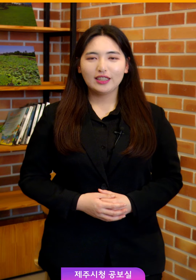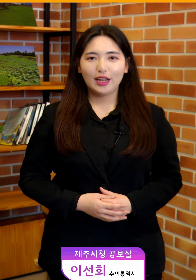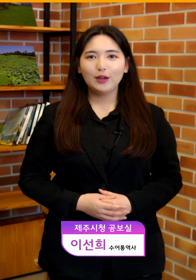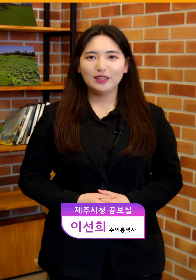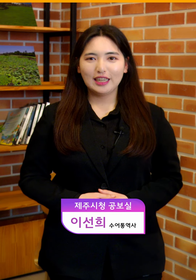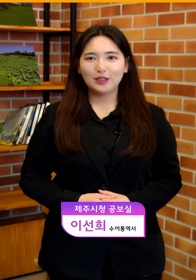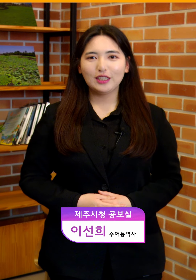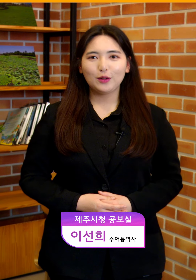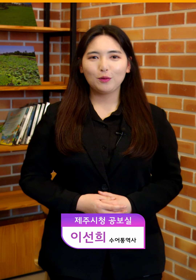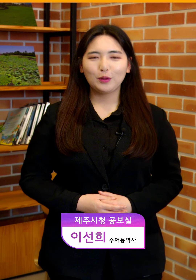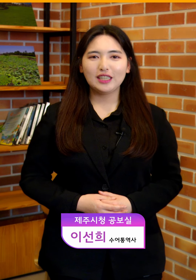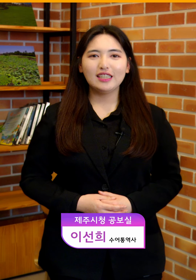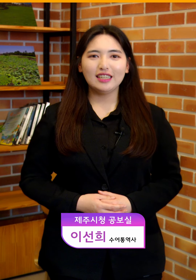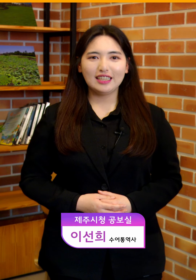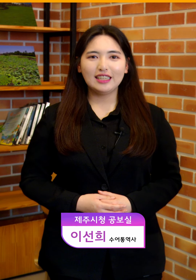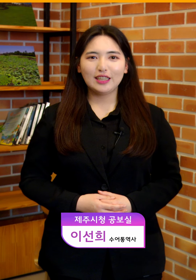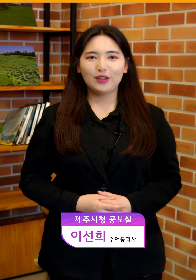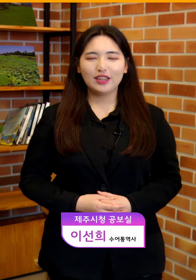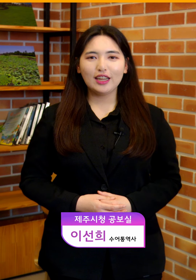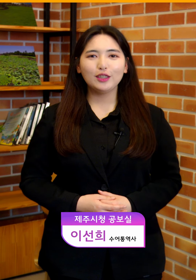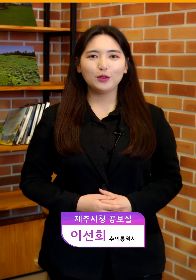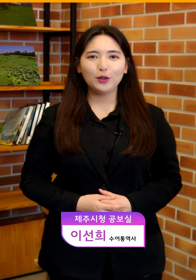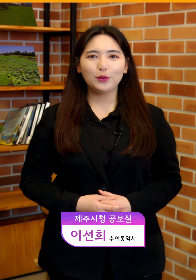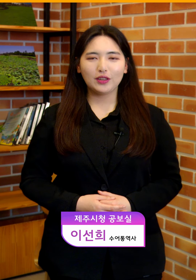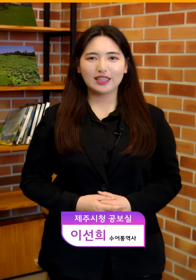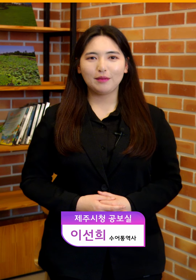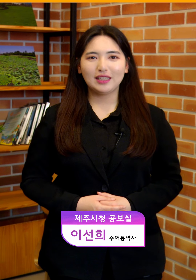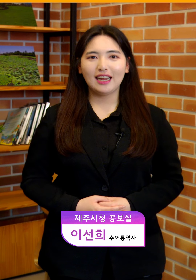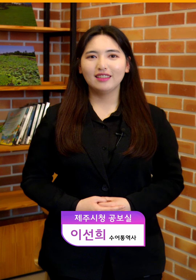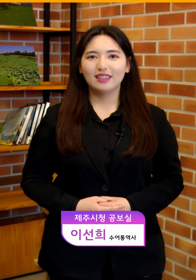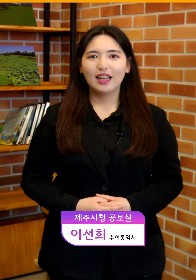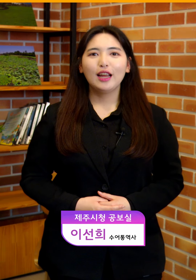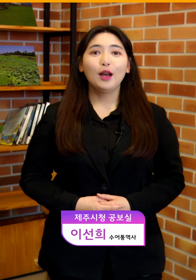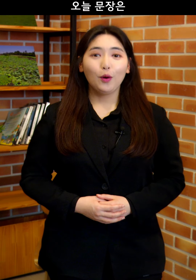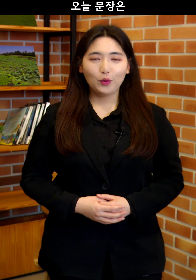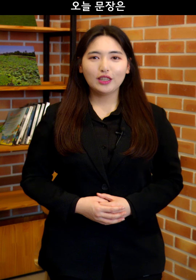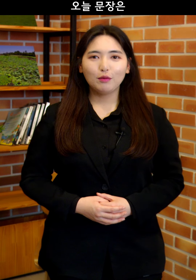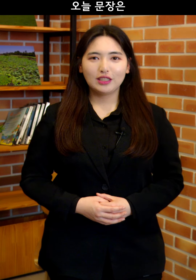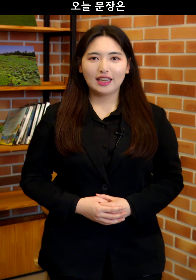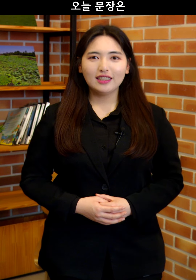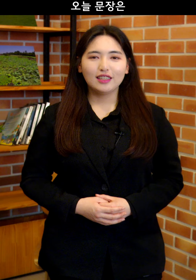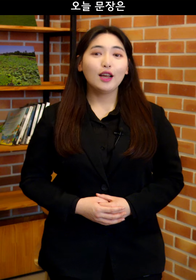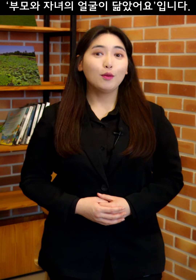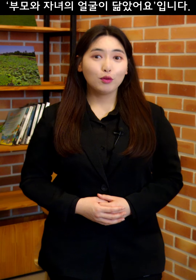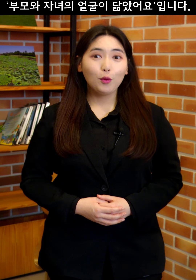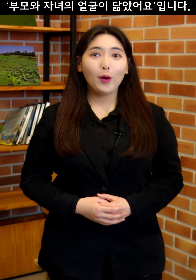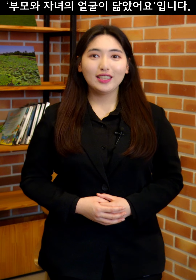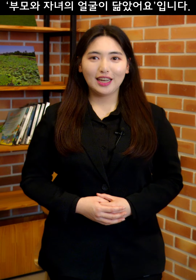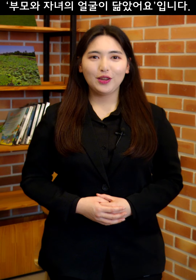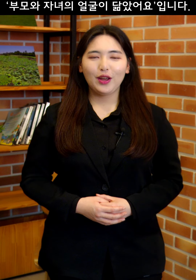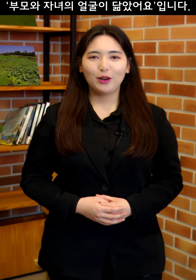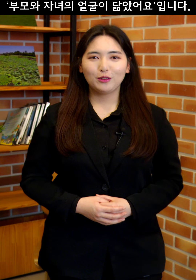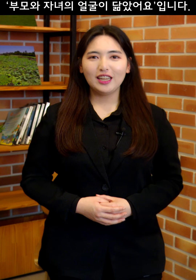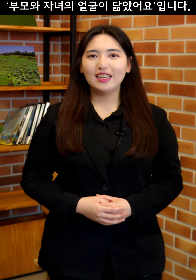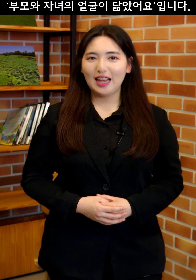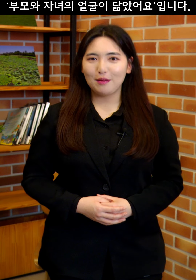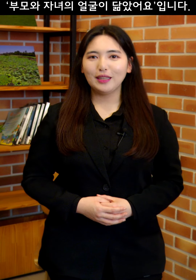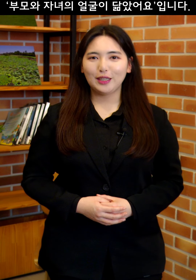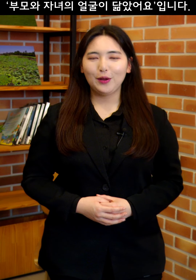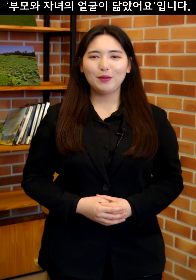안녕하세요. 제주시청 공보실 이선희 수어통역사입니다. 오늘의 문장은 부모와 자녀의 얼굴이 닮았어요